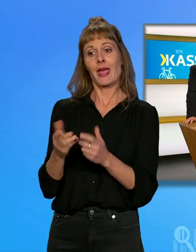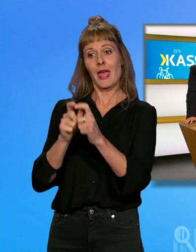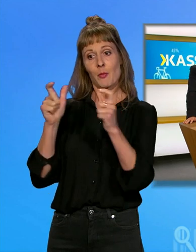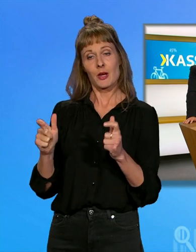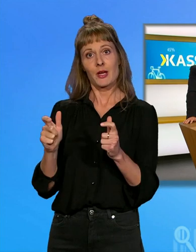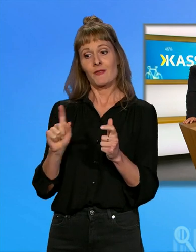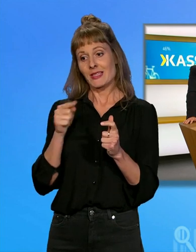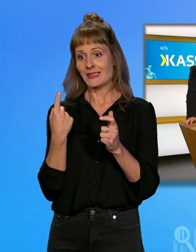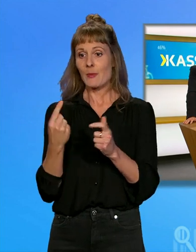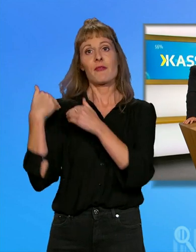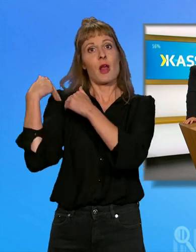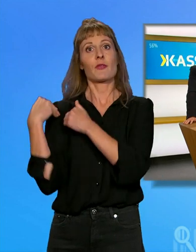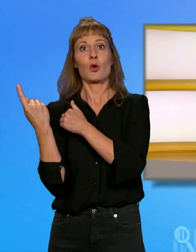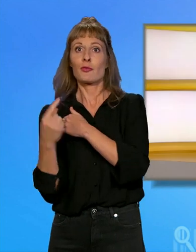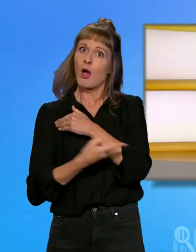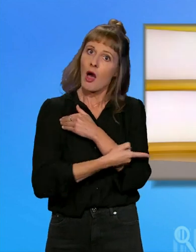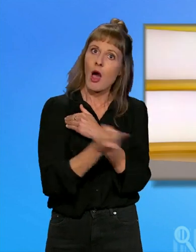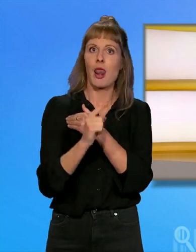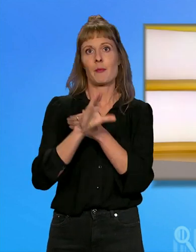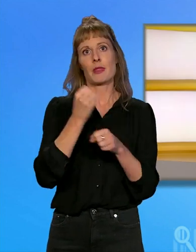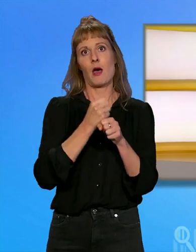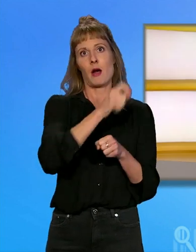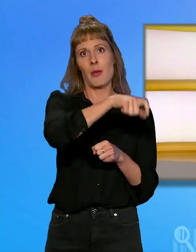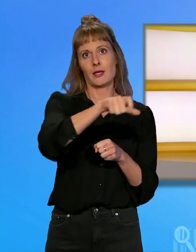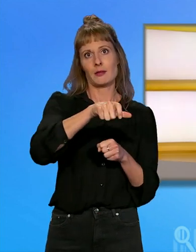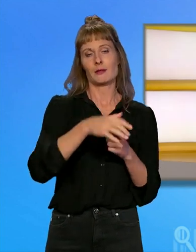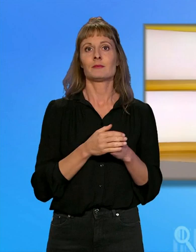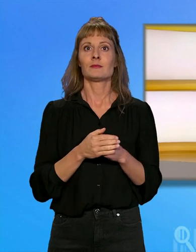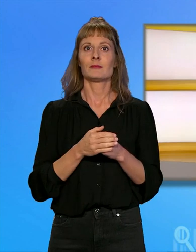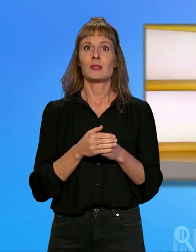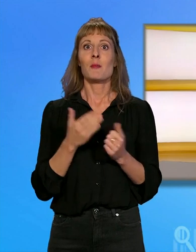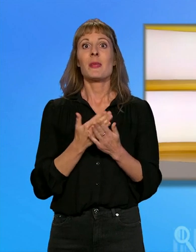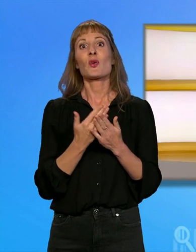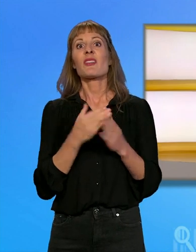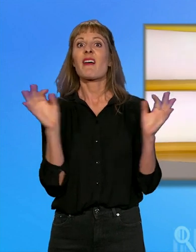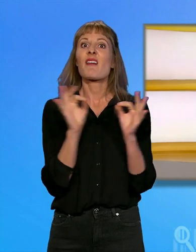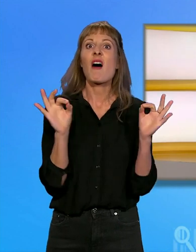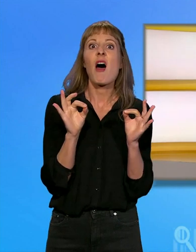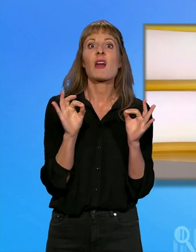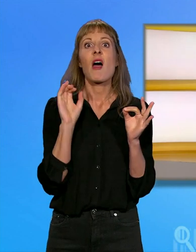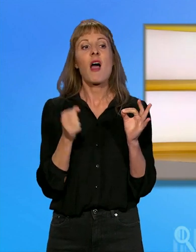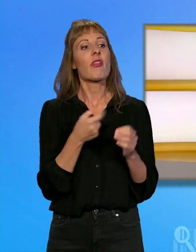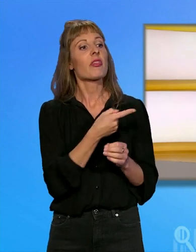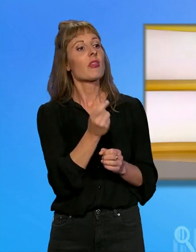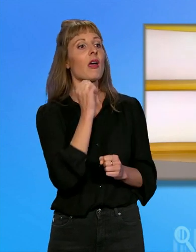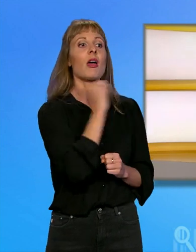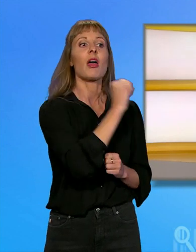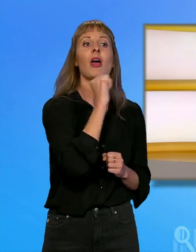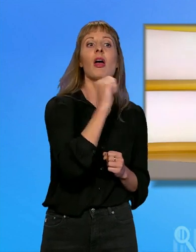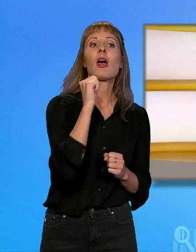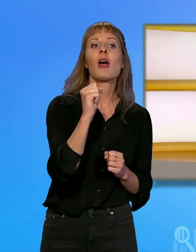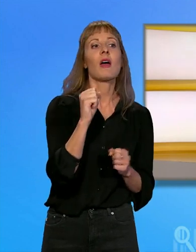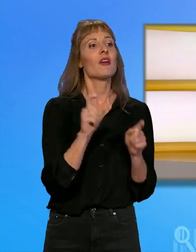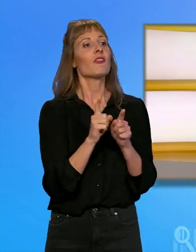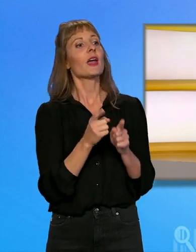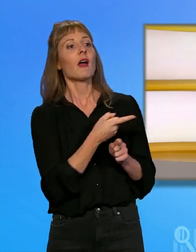Und so eine Massnahme könnte dann auch noch darauf auslaufen, dass eben dann die einen unfreiwillig geoutet werden oder stigmatisiert werden. Ja, ja. So, und